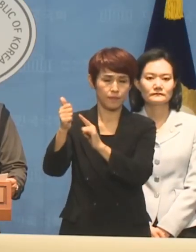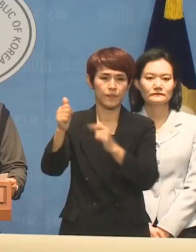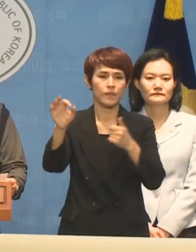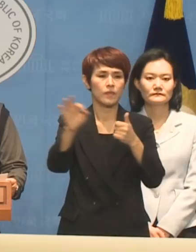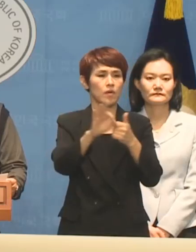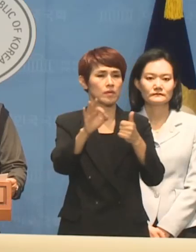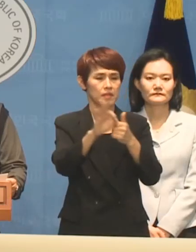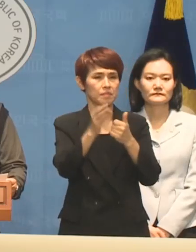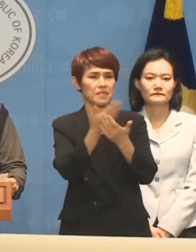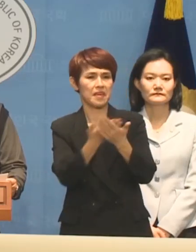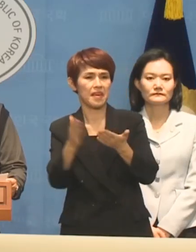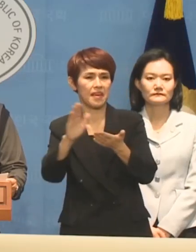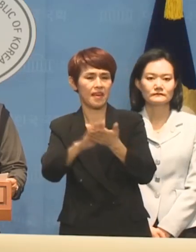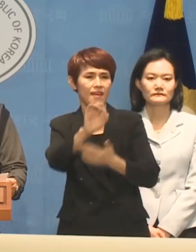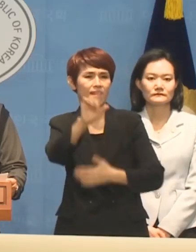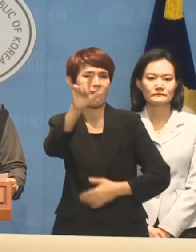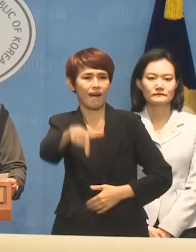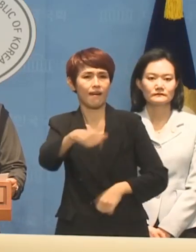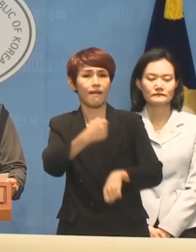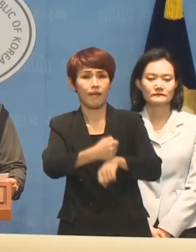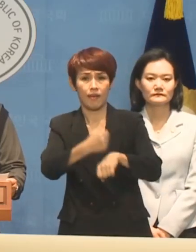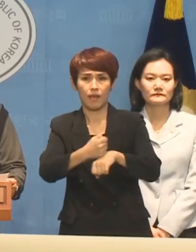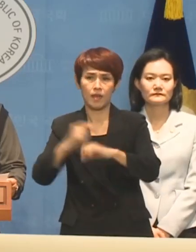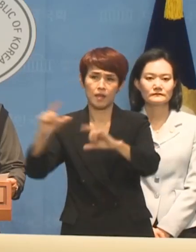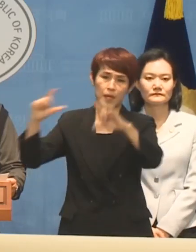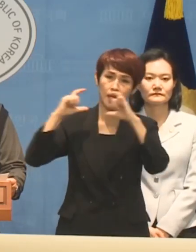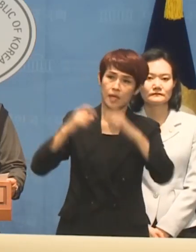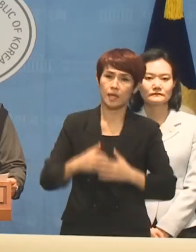연금을 개악하겠다고 선언했습니다.